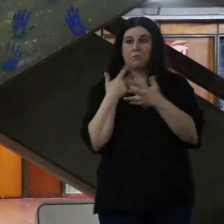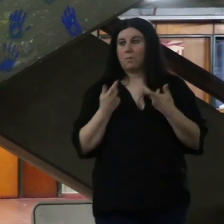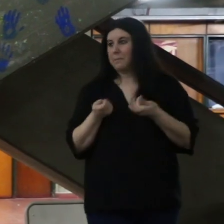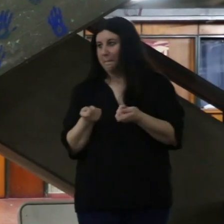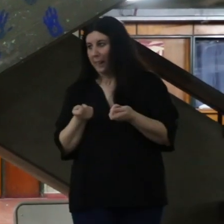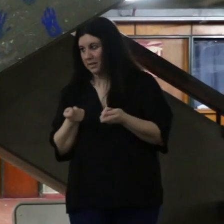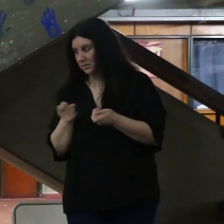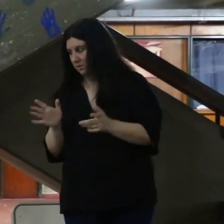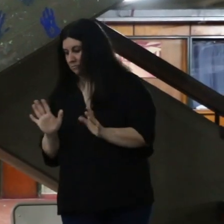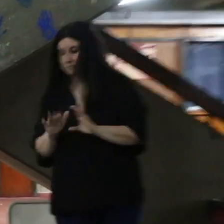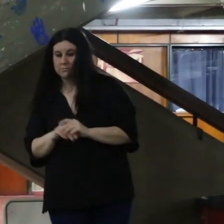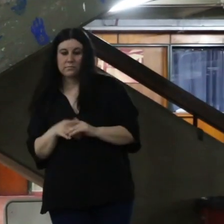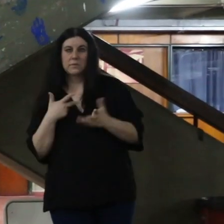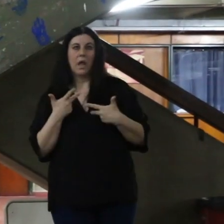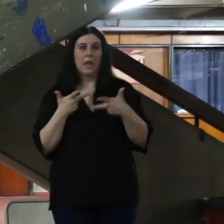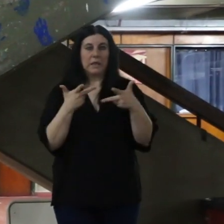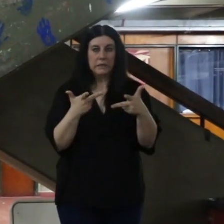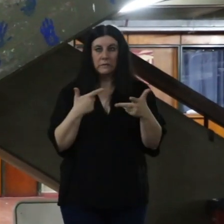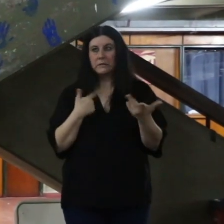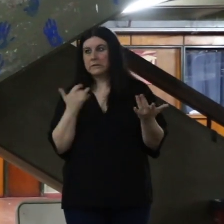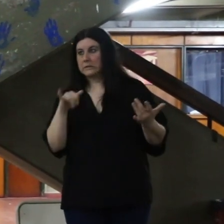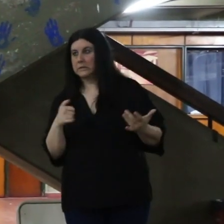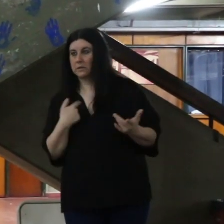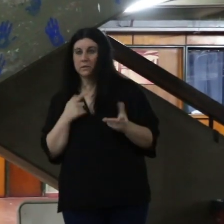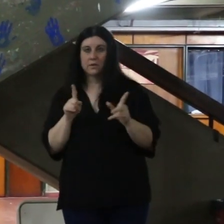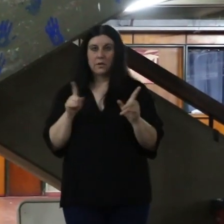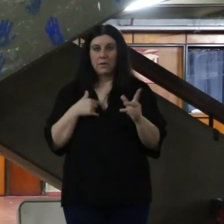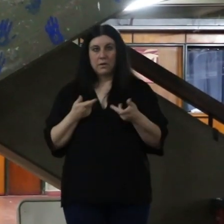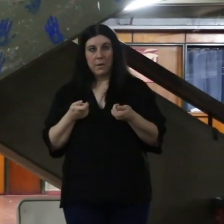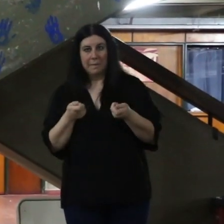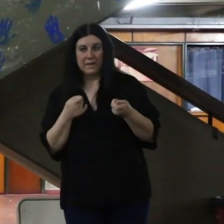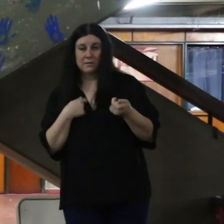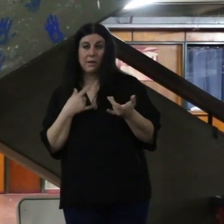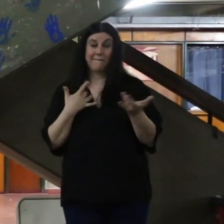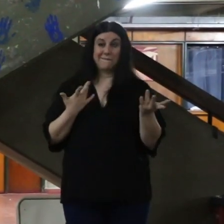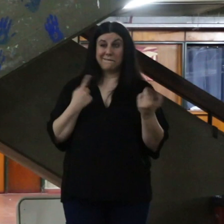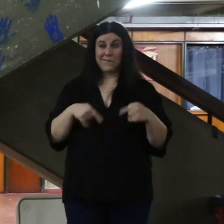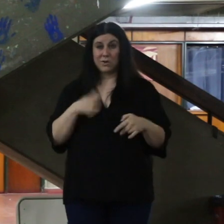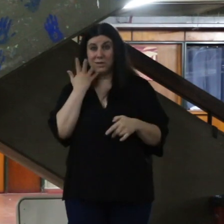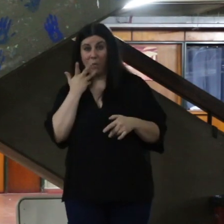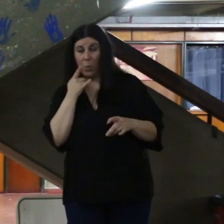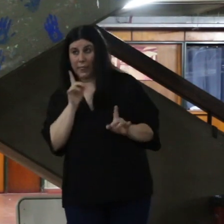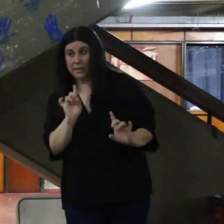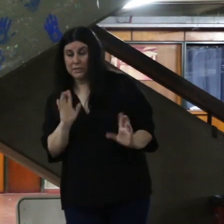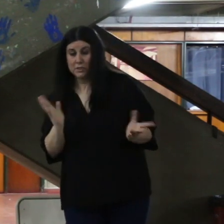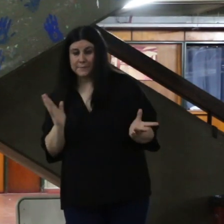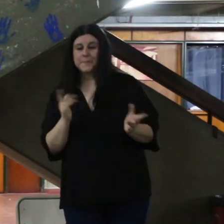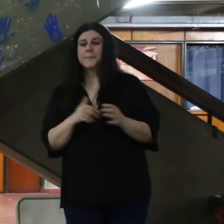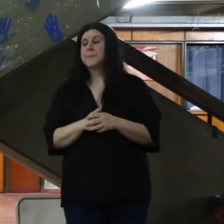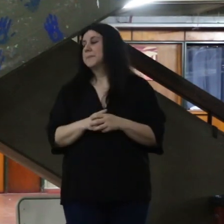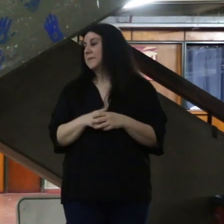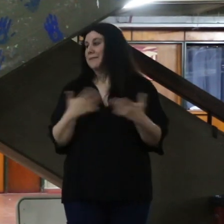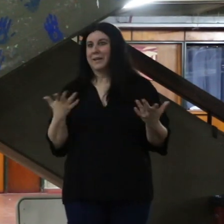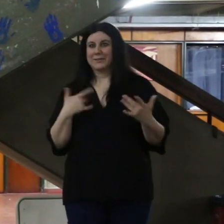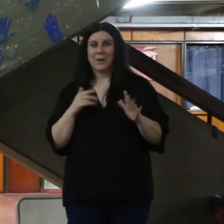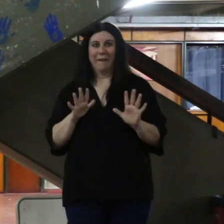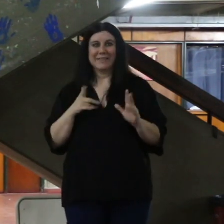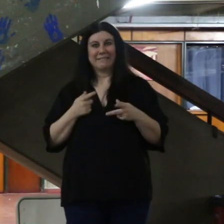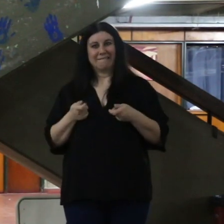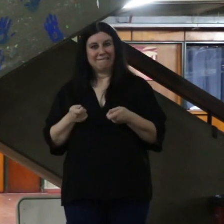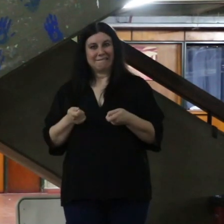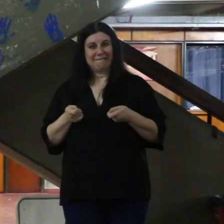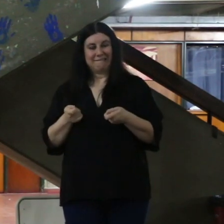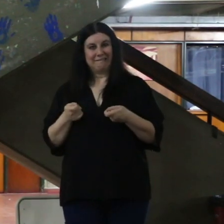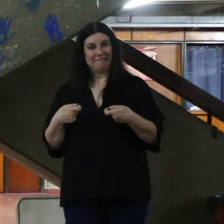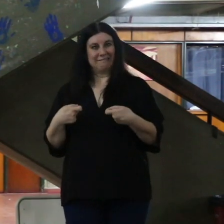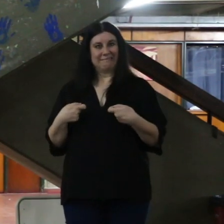¿sí? Que decir, que lo que iba a decir, que el gusto y todo esto, así que cada vez me siento más